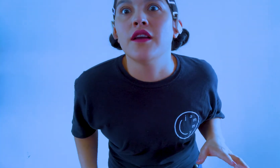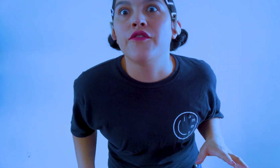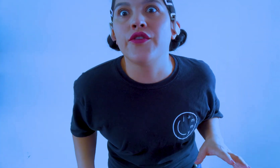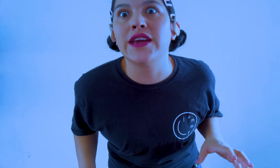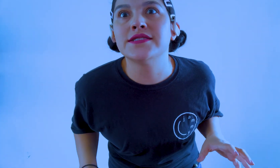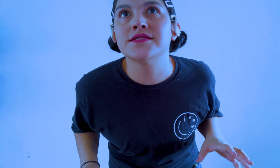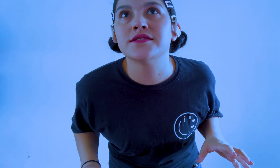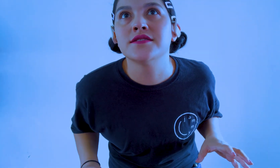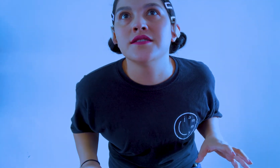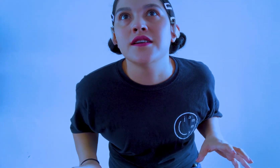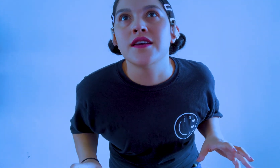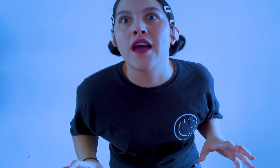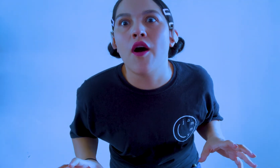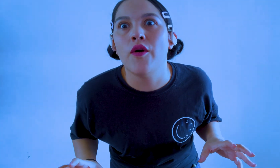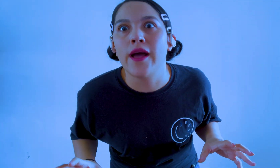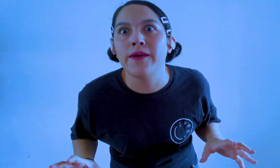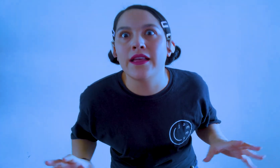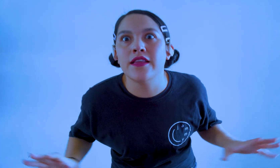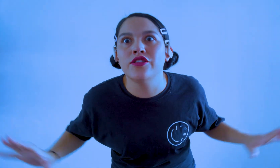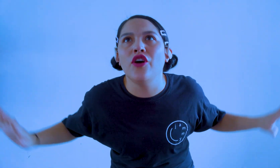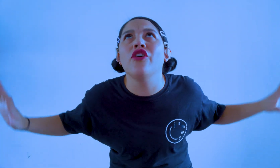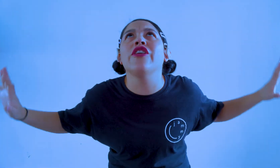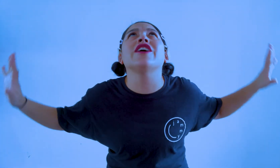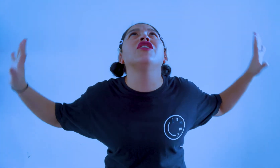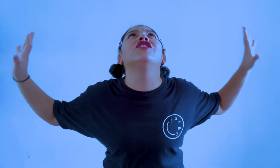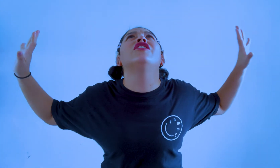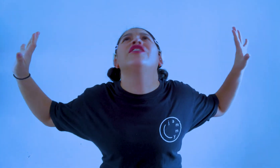1, 2, 3, 4, 5. Freeze. Y ahora viene todo de color